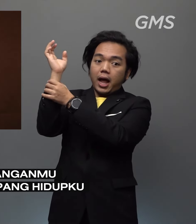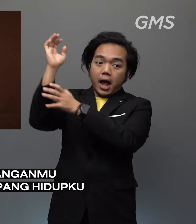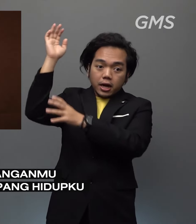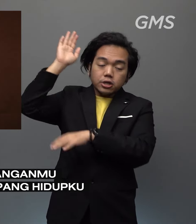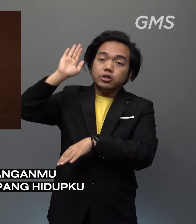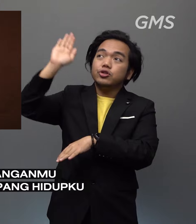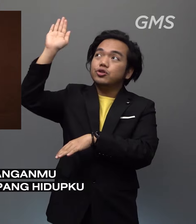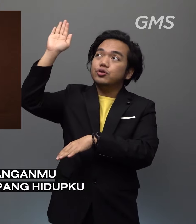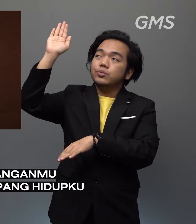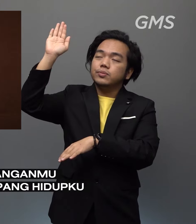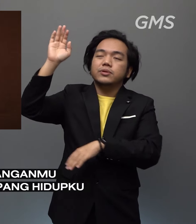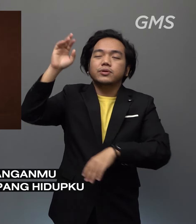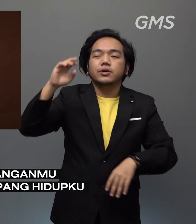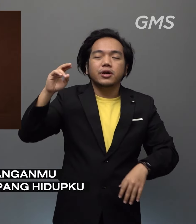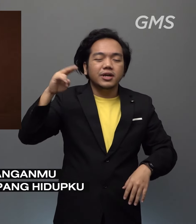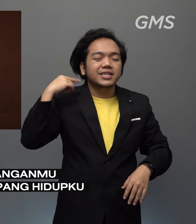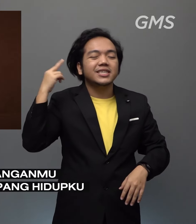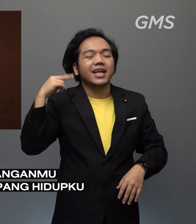Tanganmu